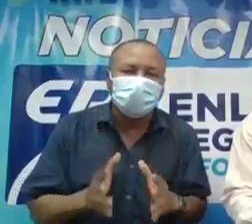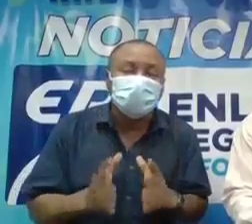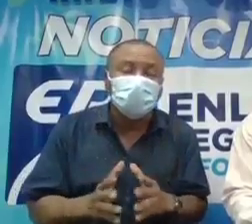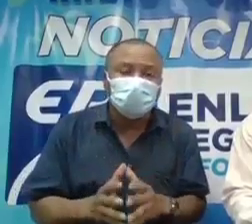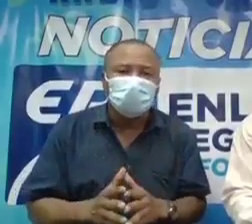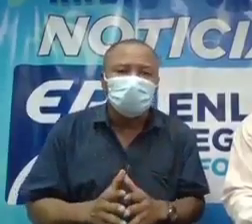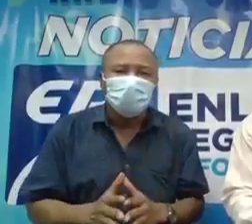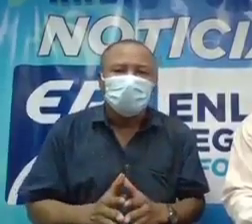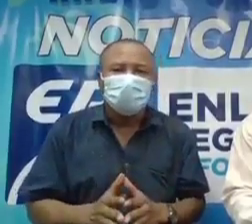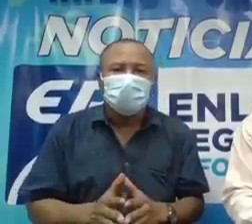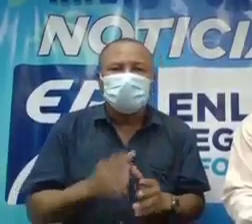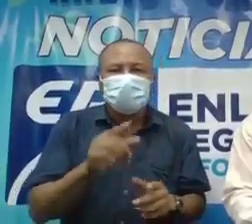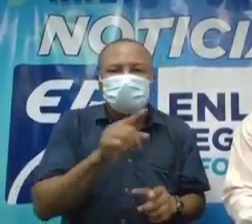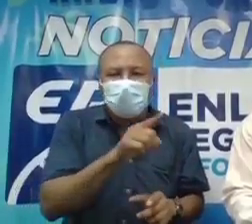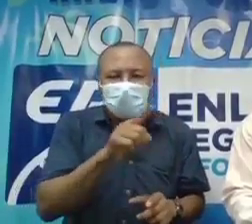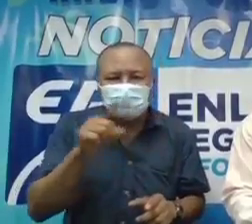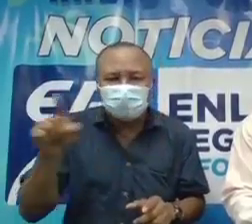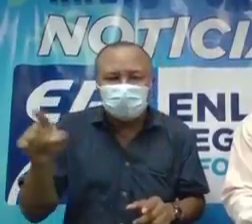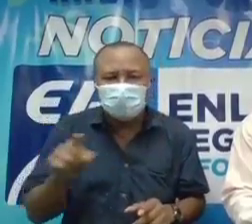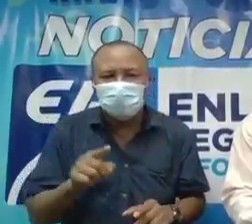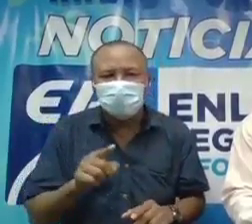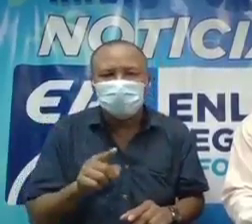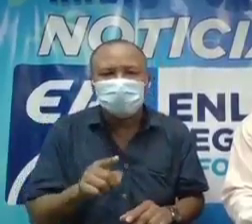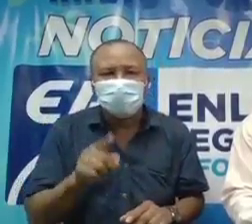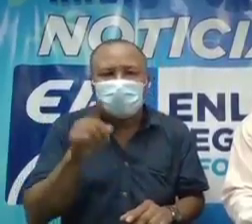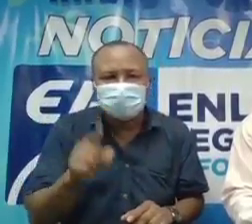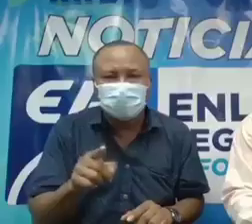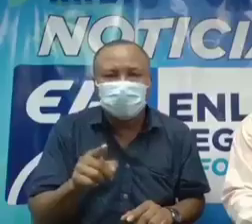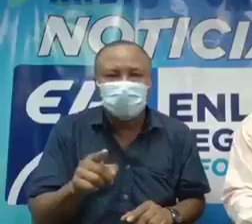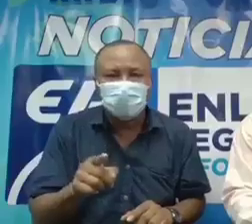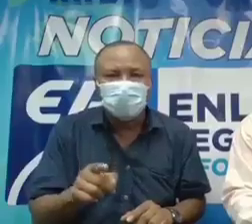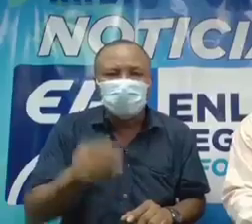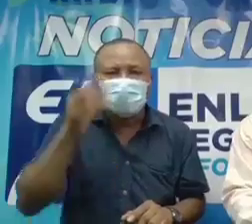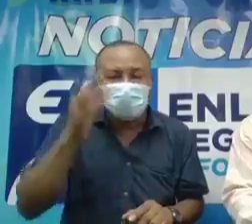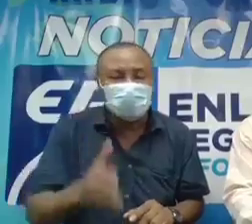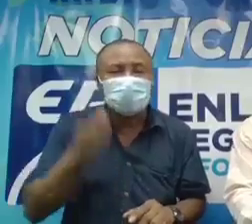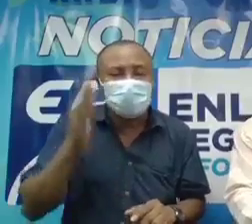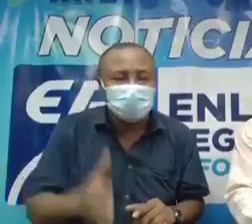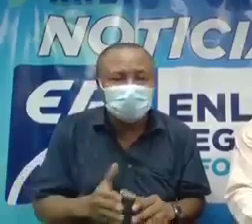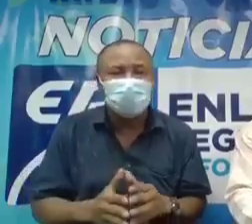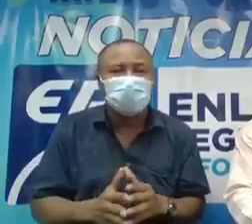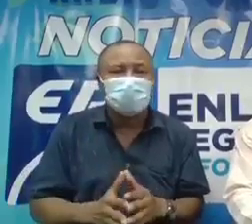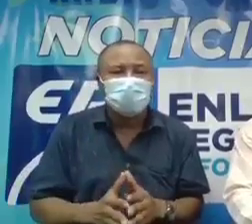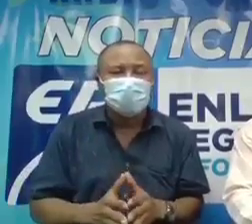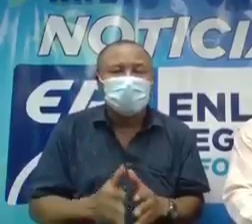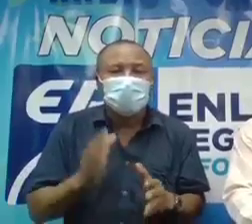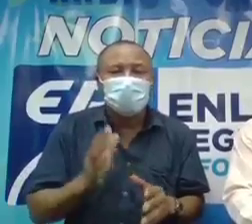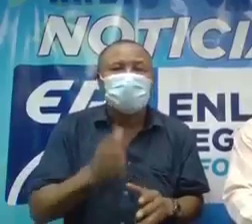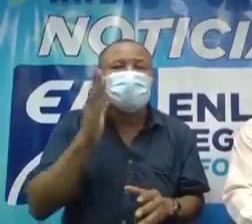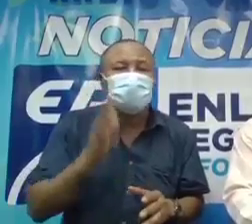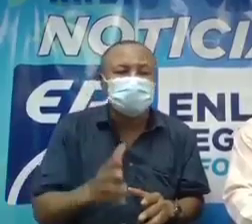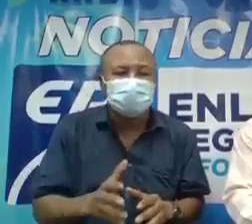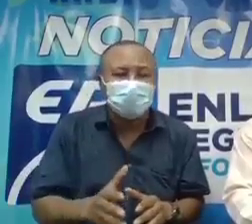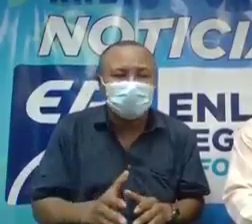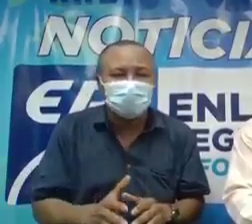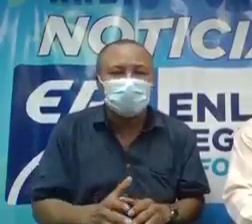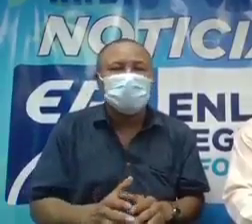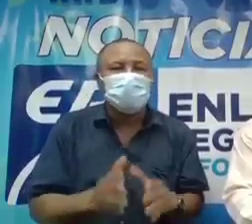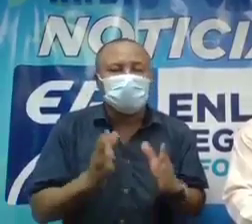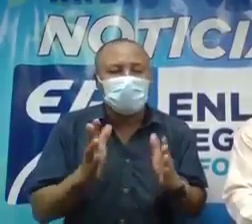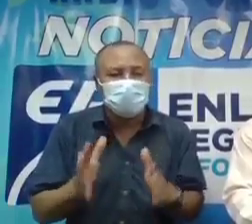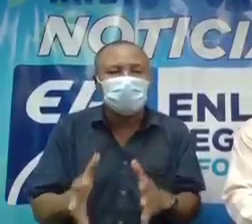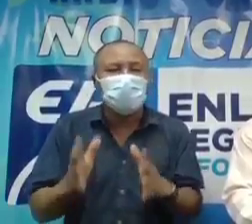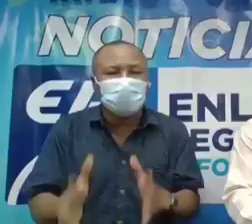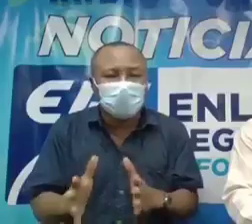2019, estableció que parte de esa, del orden del día, quedaba